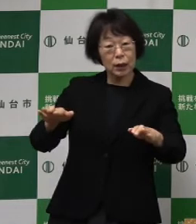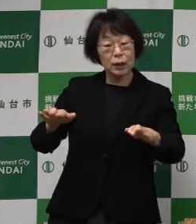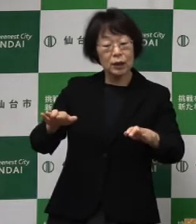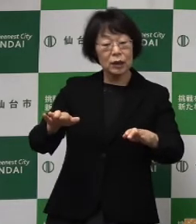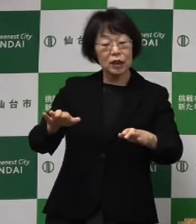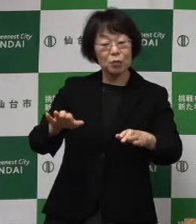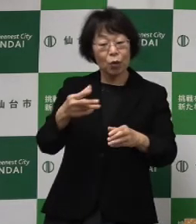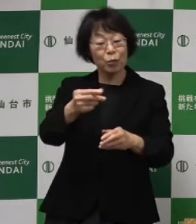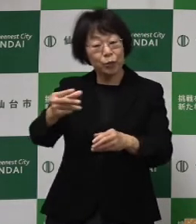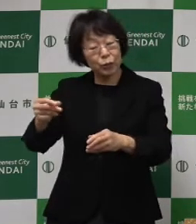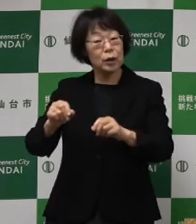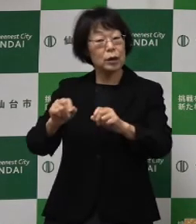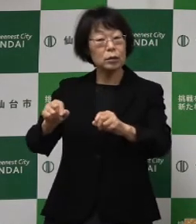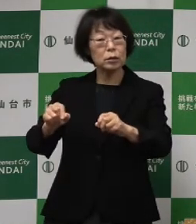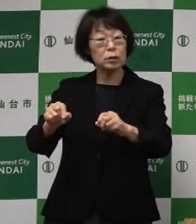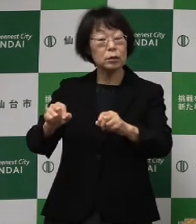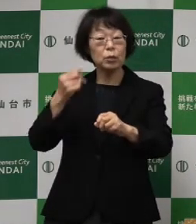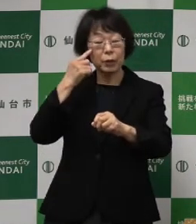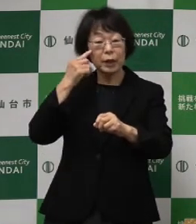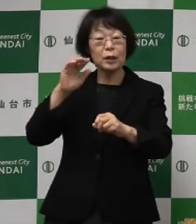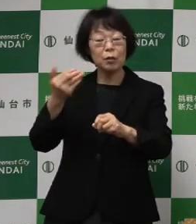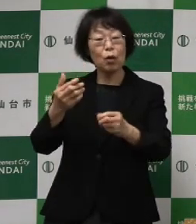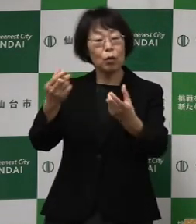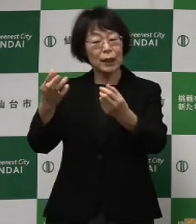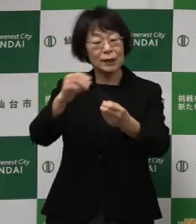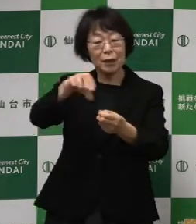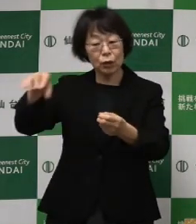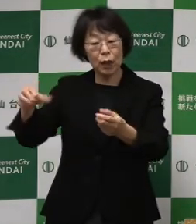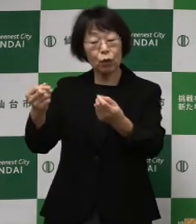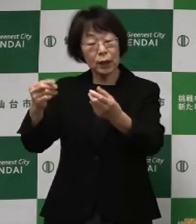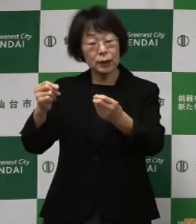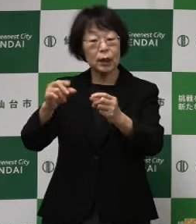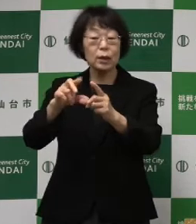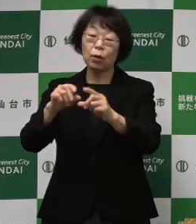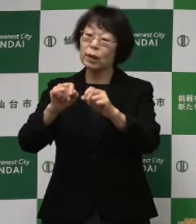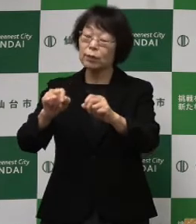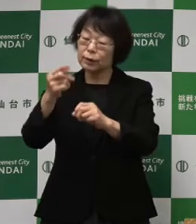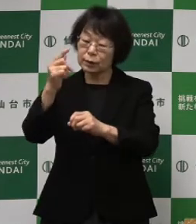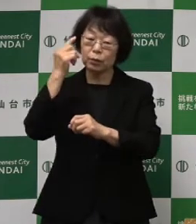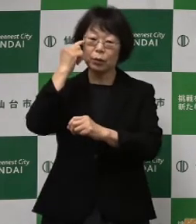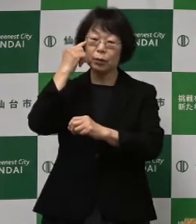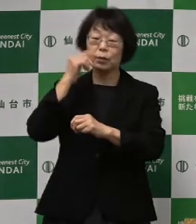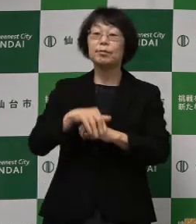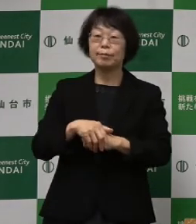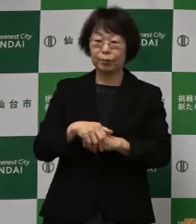ないとは思っているものの、同じボリューム感ではないだろうなとは思っています。そのことによって3回目接種に関して言うと、